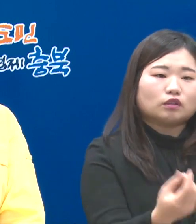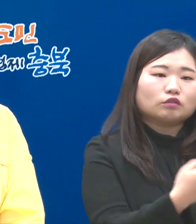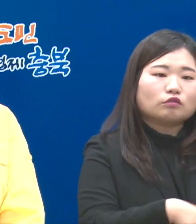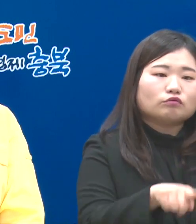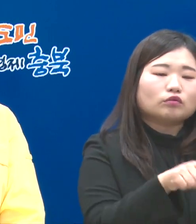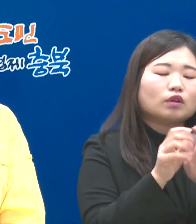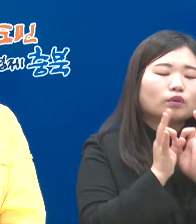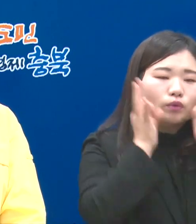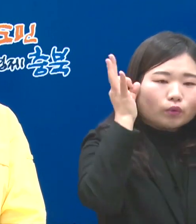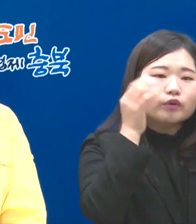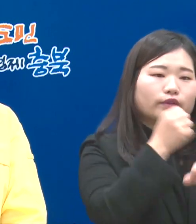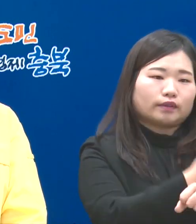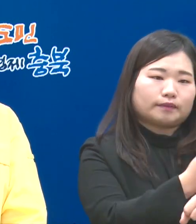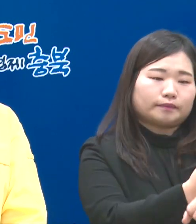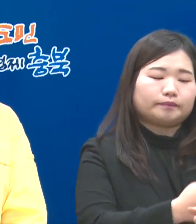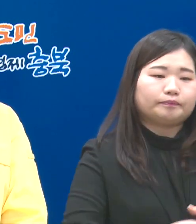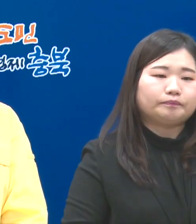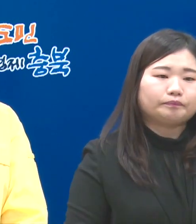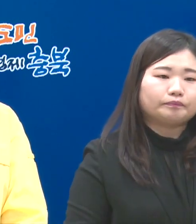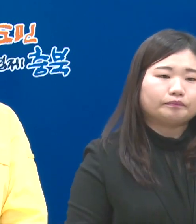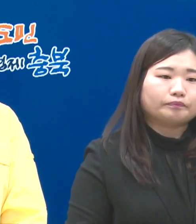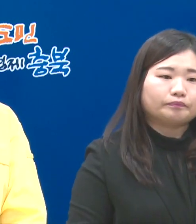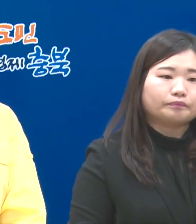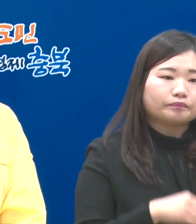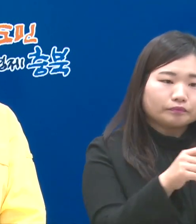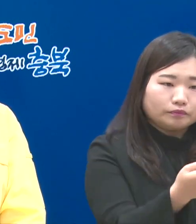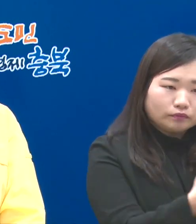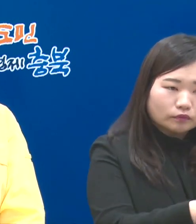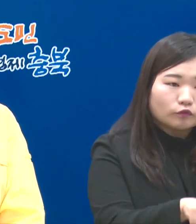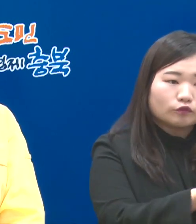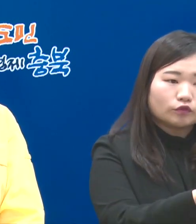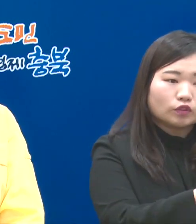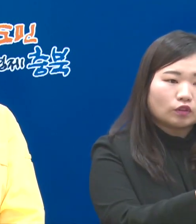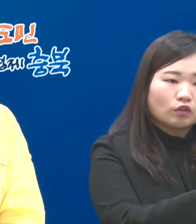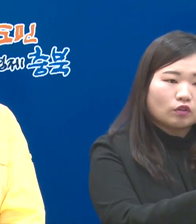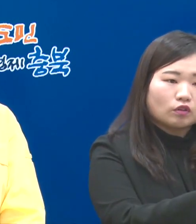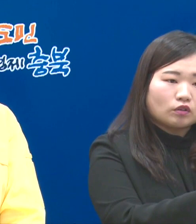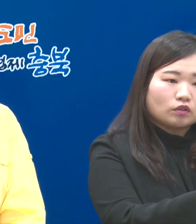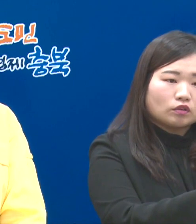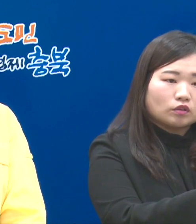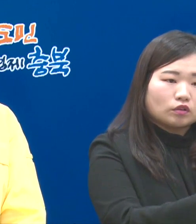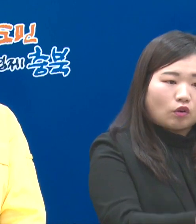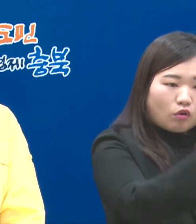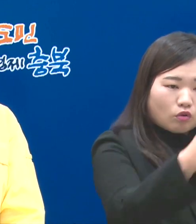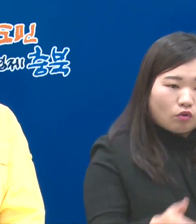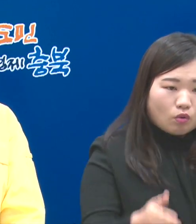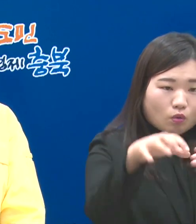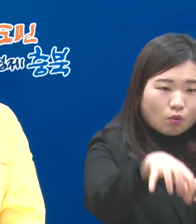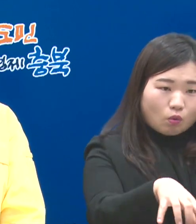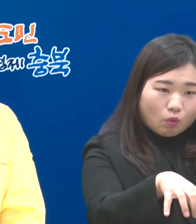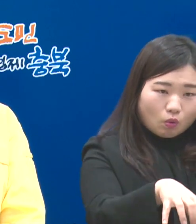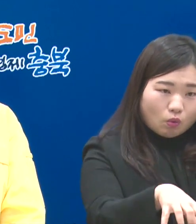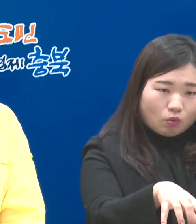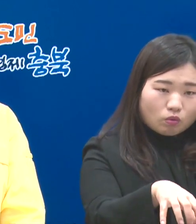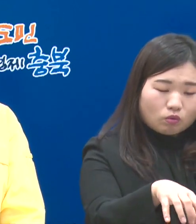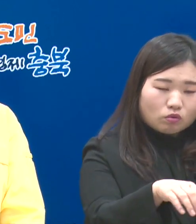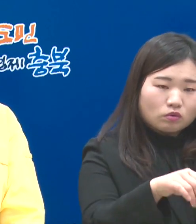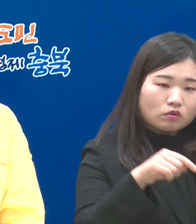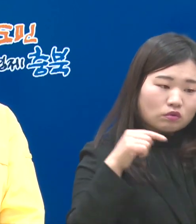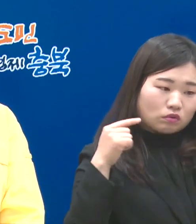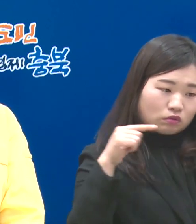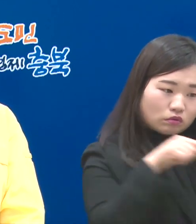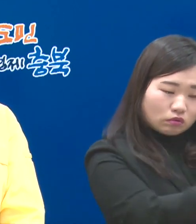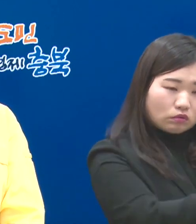최선을 다하겠습니다. 이를 위해 센터 출입구에 차량 소독용